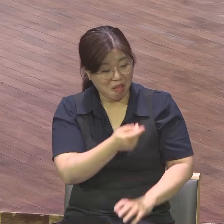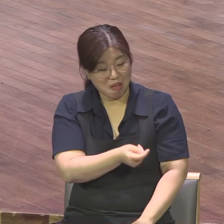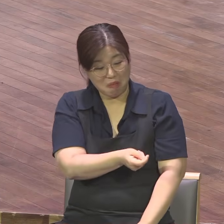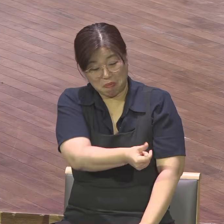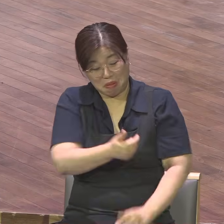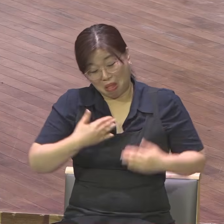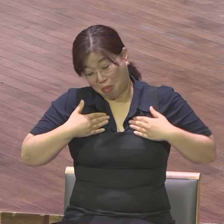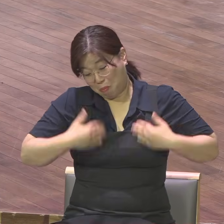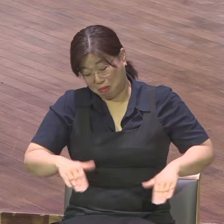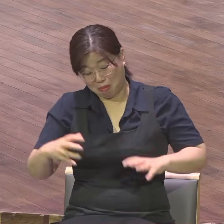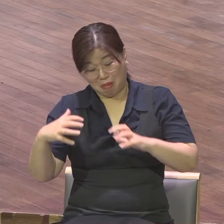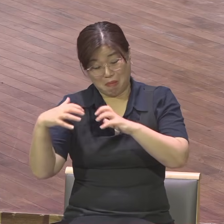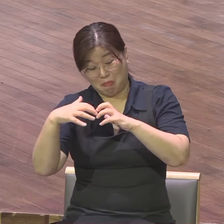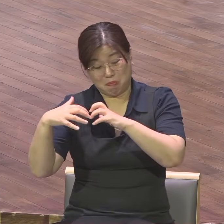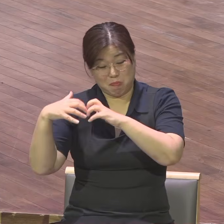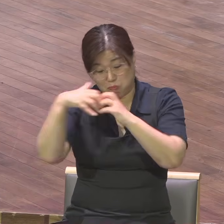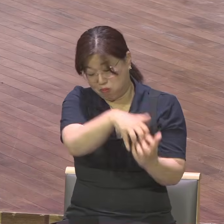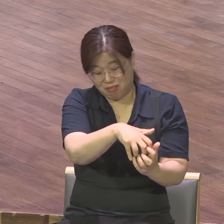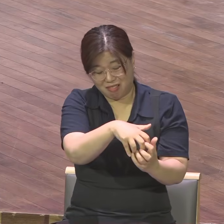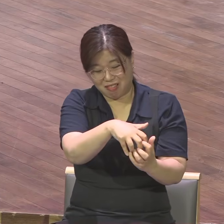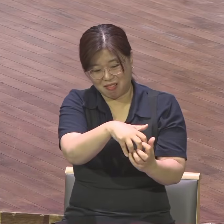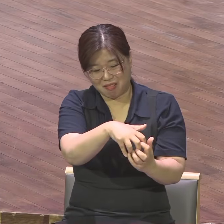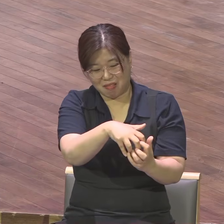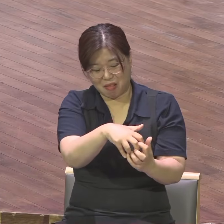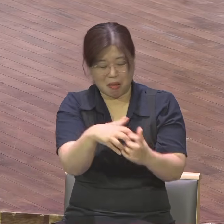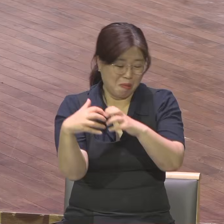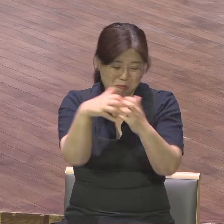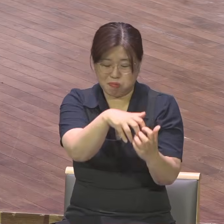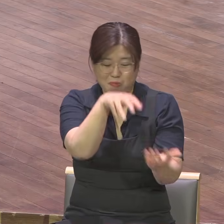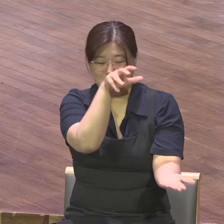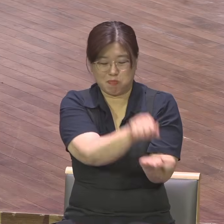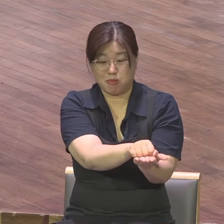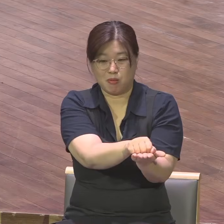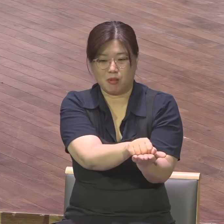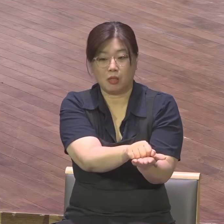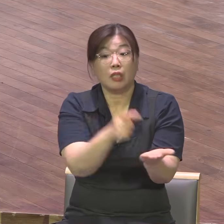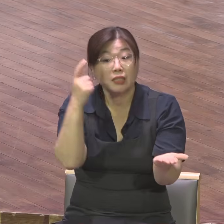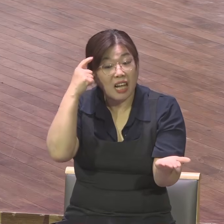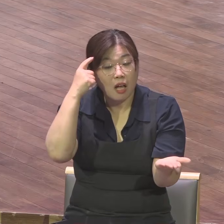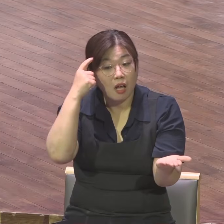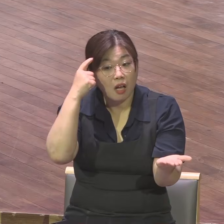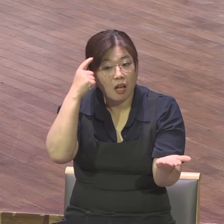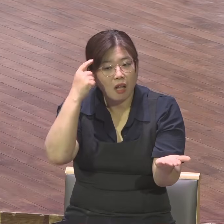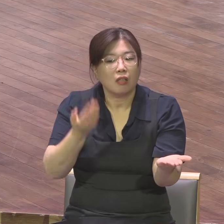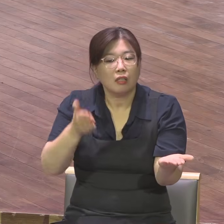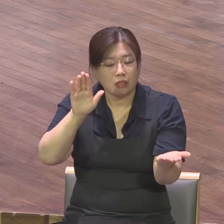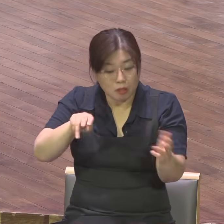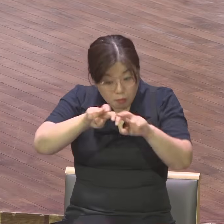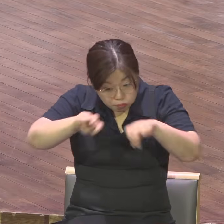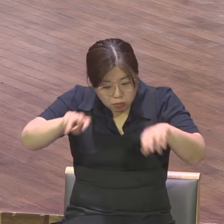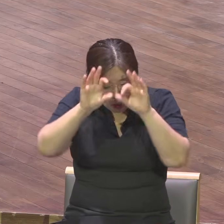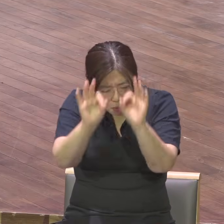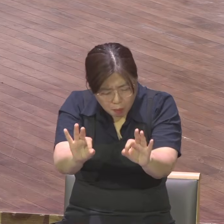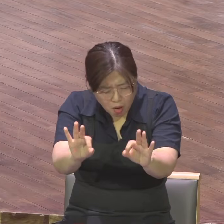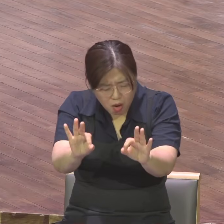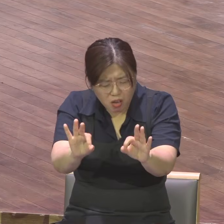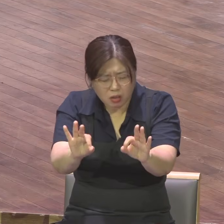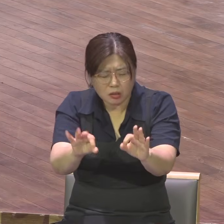하나님의 선택받은 백성과 그 나라가 망한 것에는 본질적 이유가